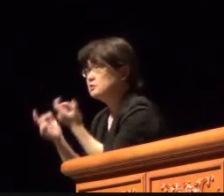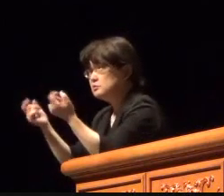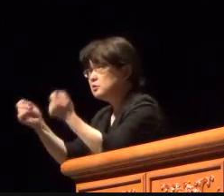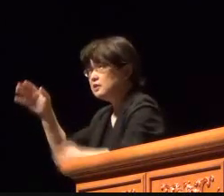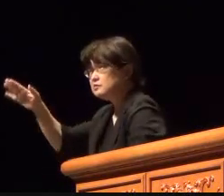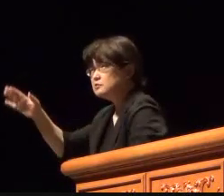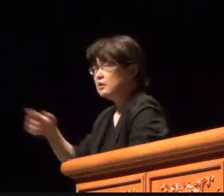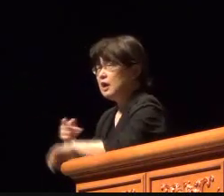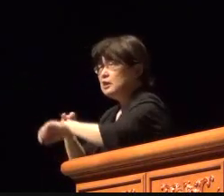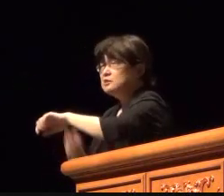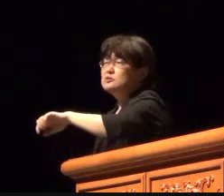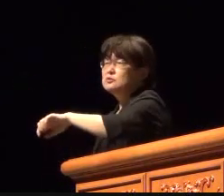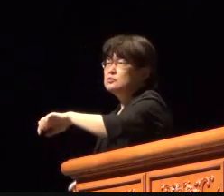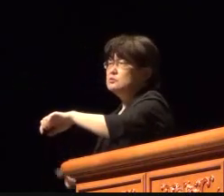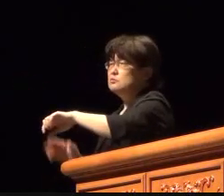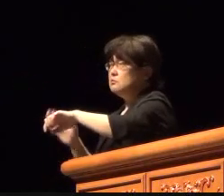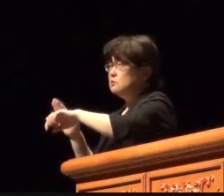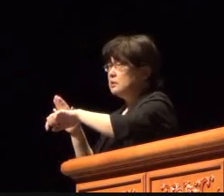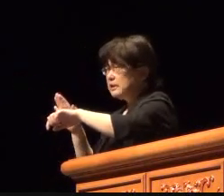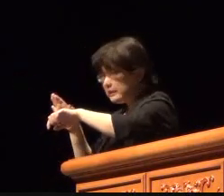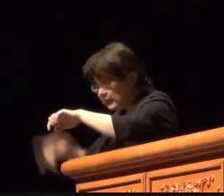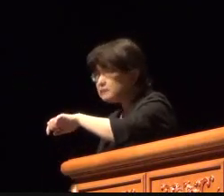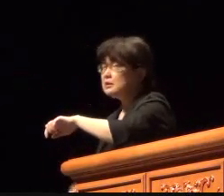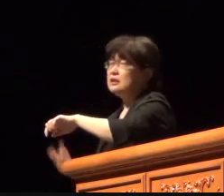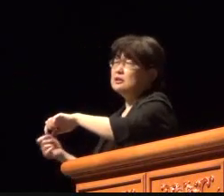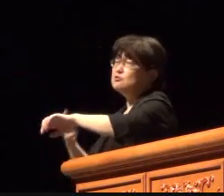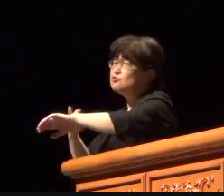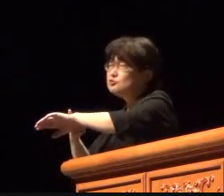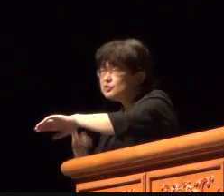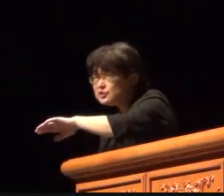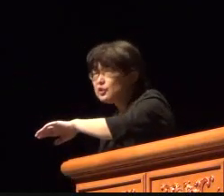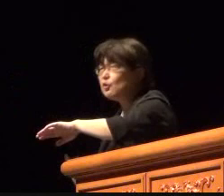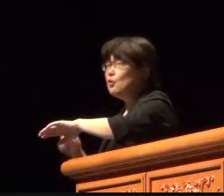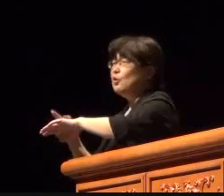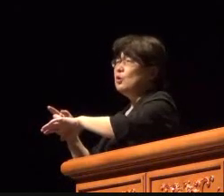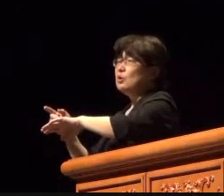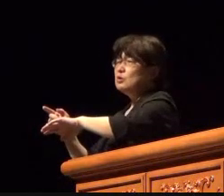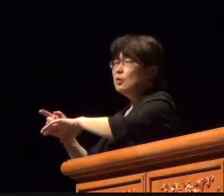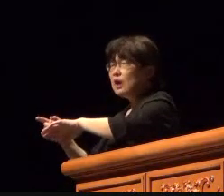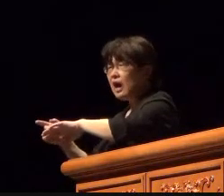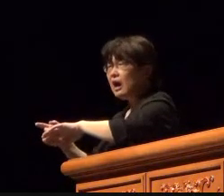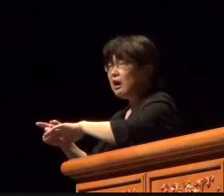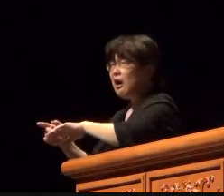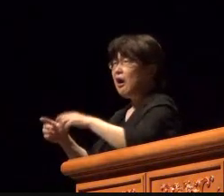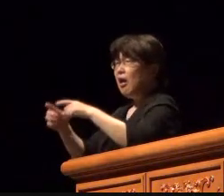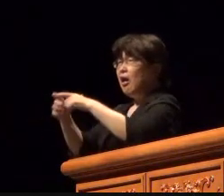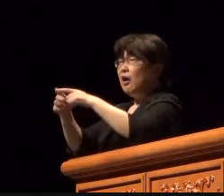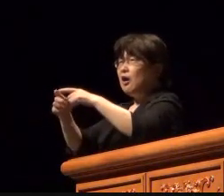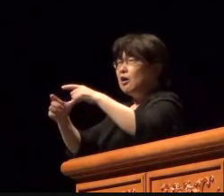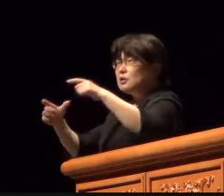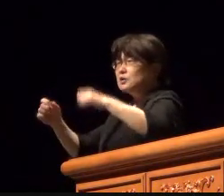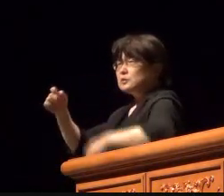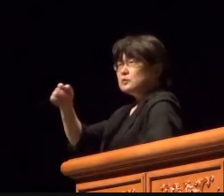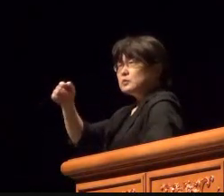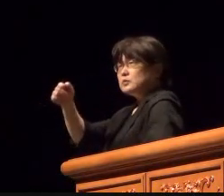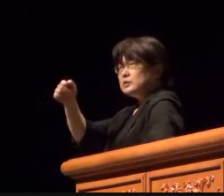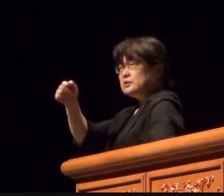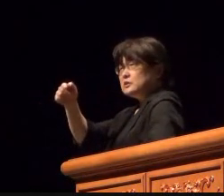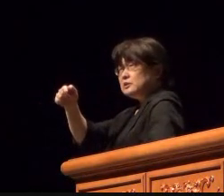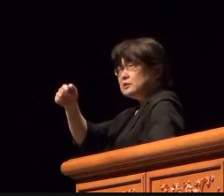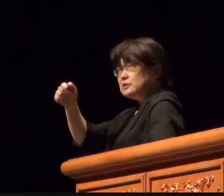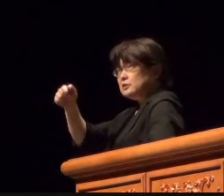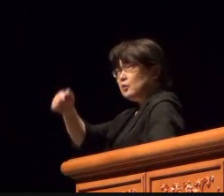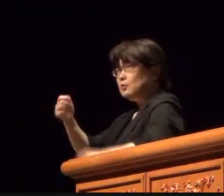素人であったんです。素人がこんな国にすることを私たちは許してきてしまった